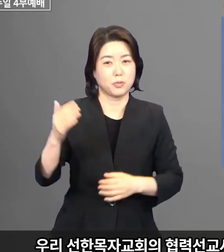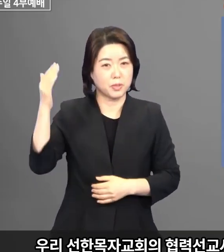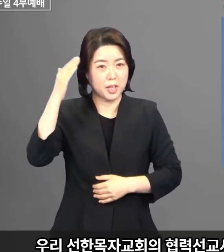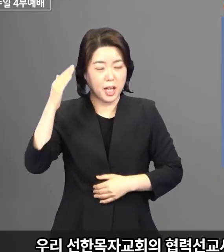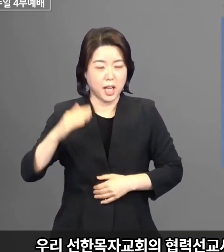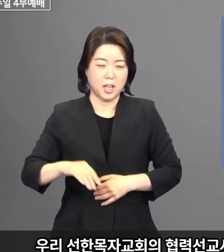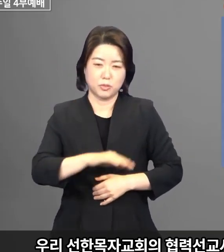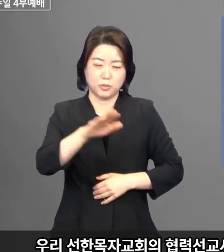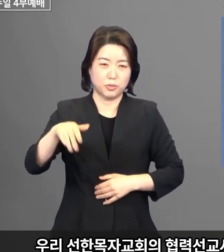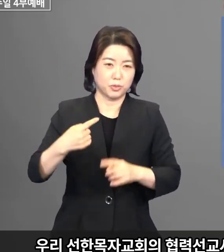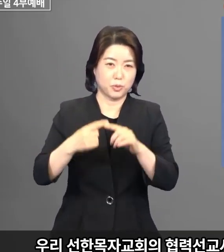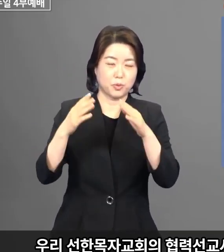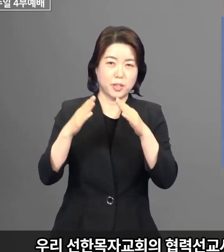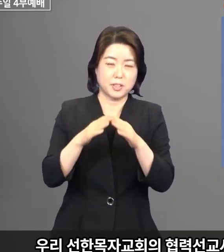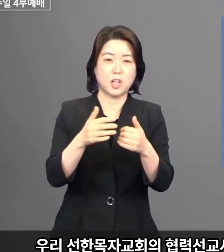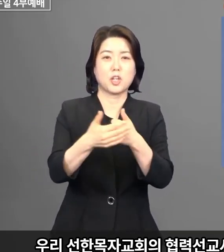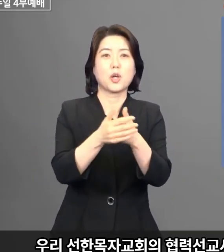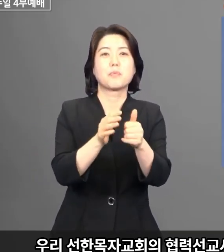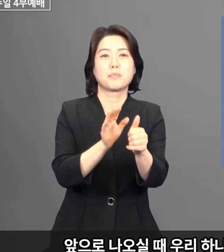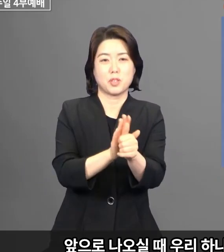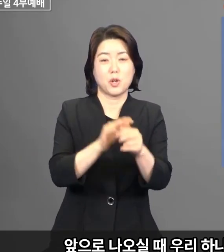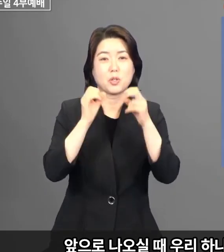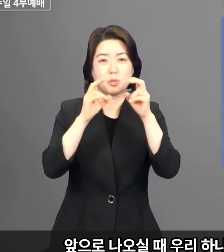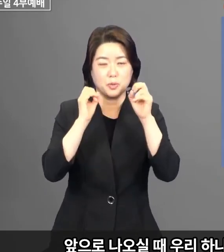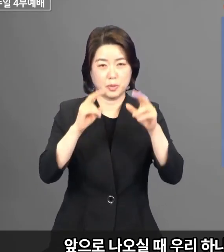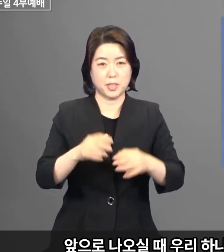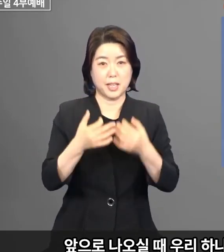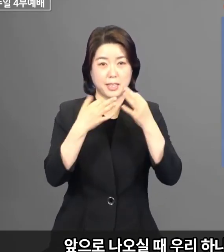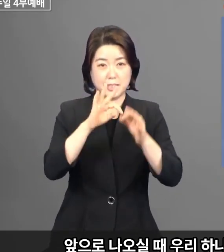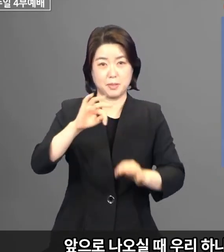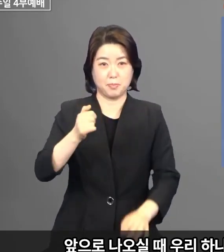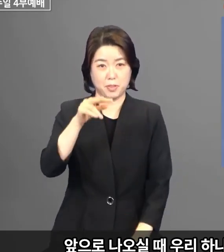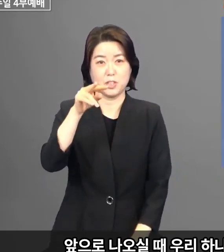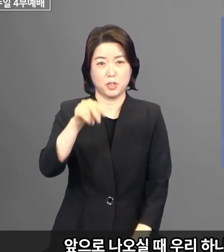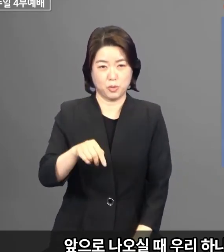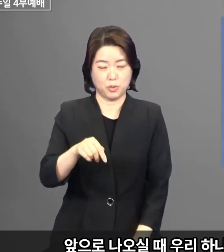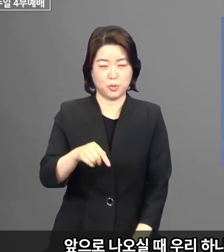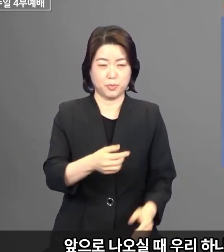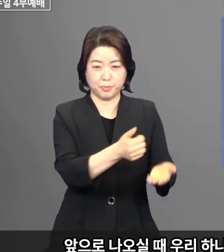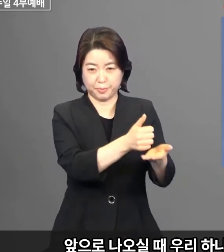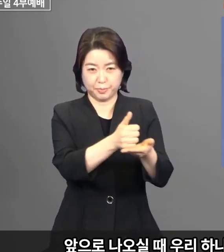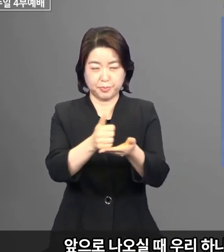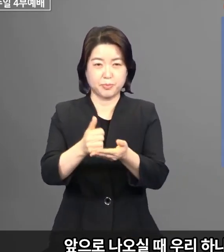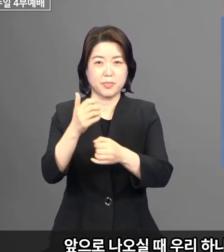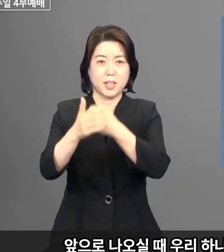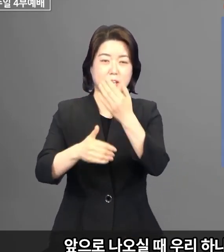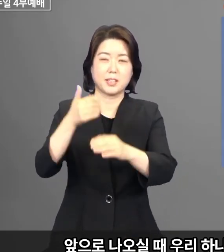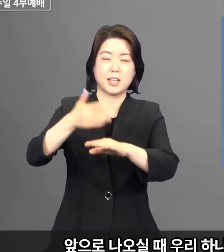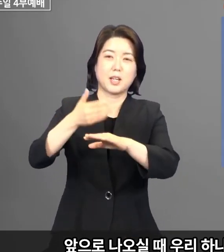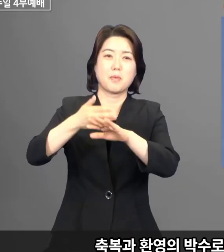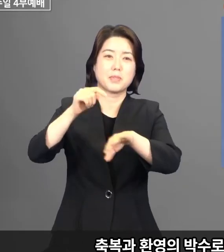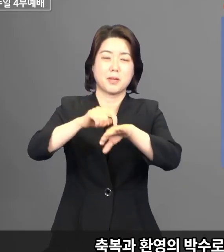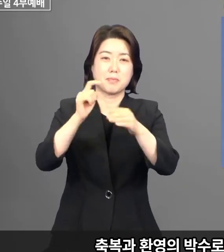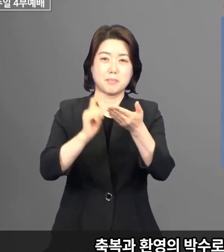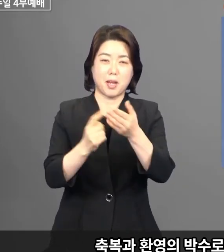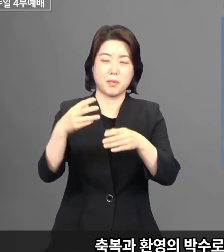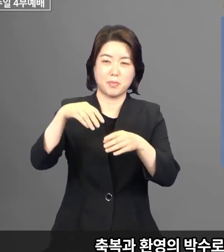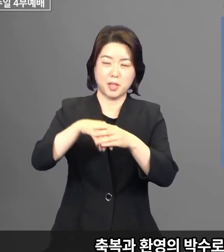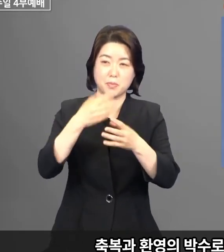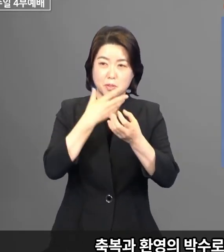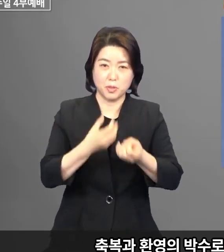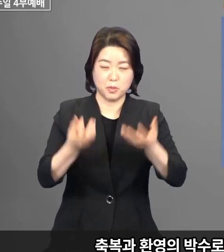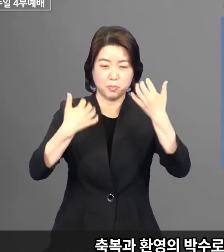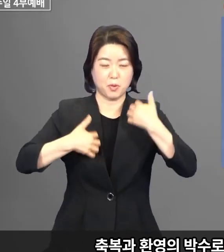선교사이신 김민수 선교사님이십니다. 앞으로 나오실 때 우리 하나님께 감사하는 마음을 담아 축복과